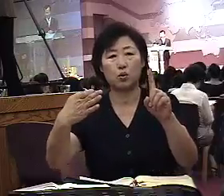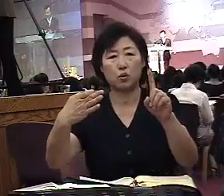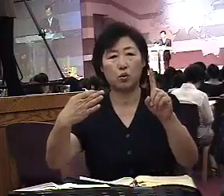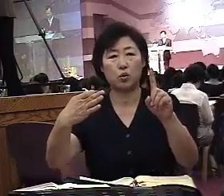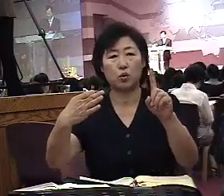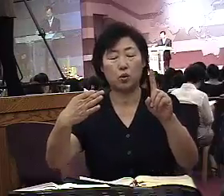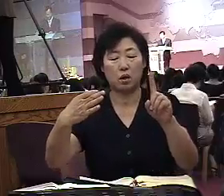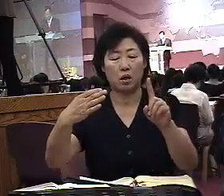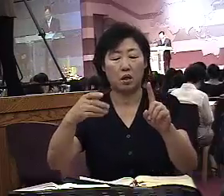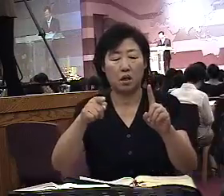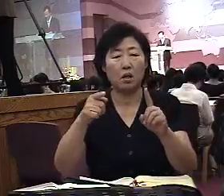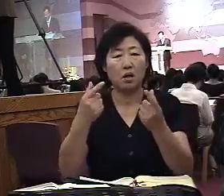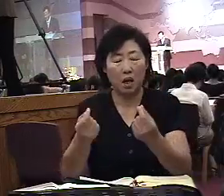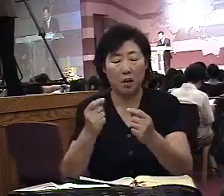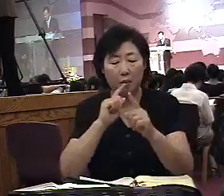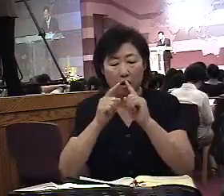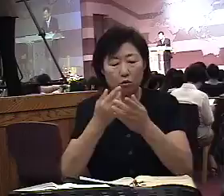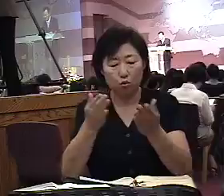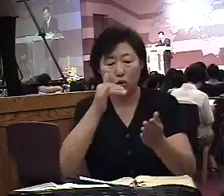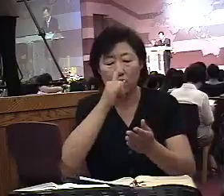이렇게 말씀해 주십니다.